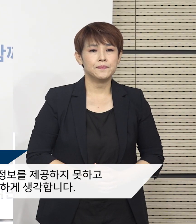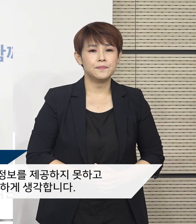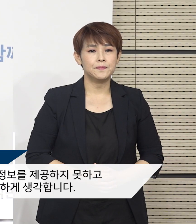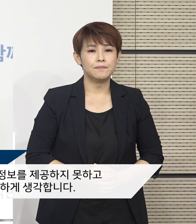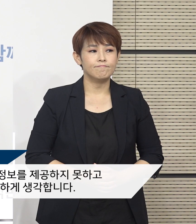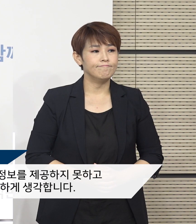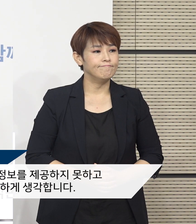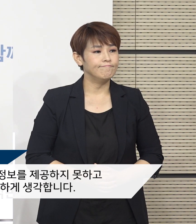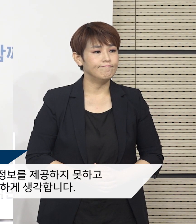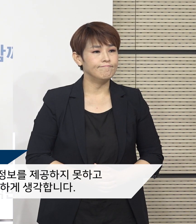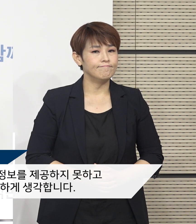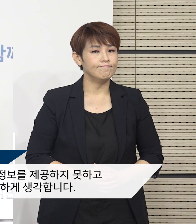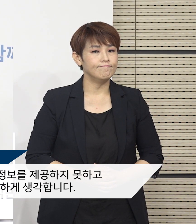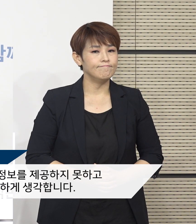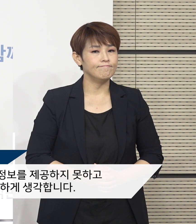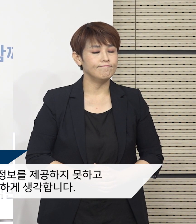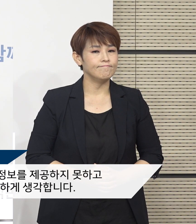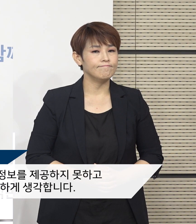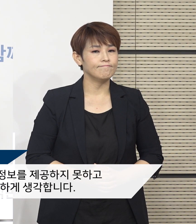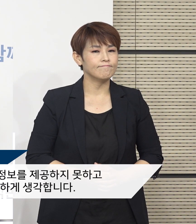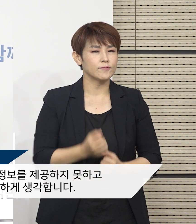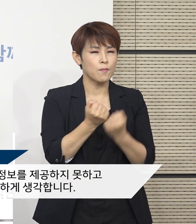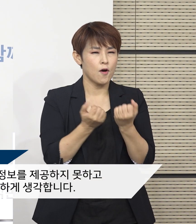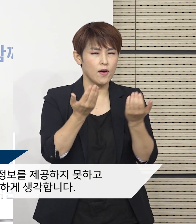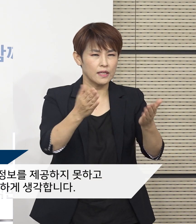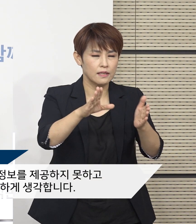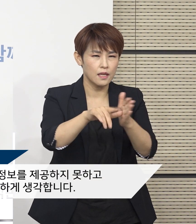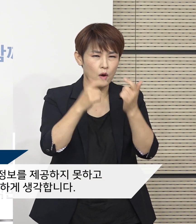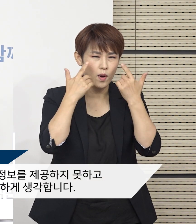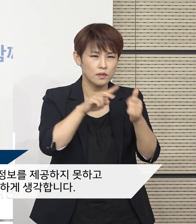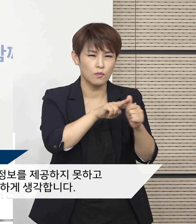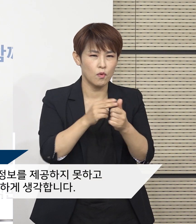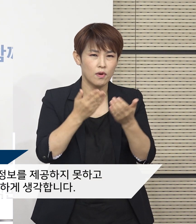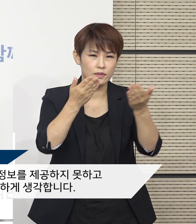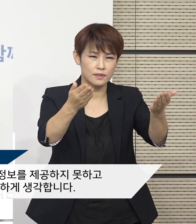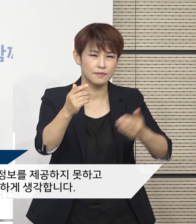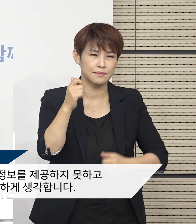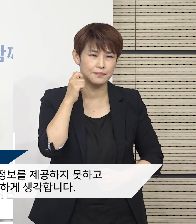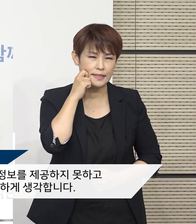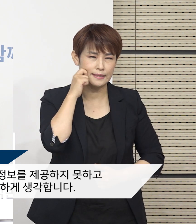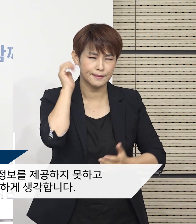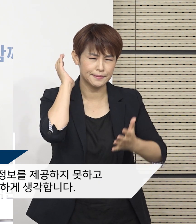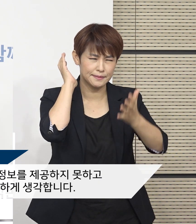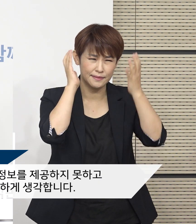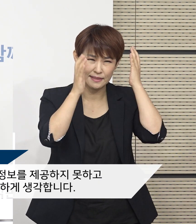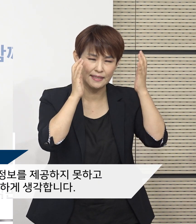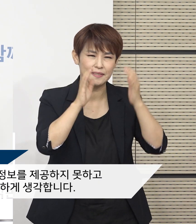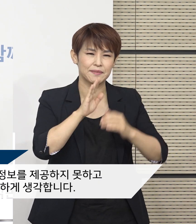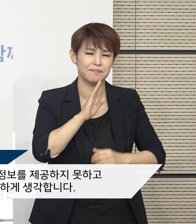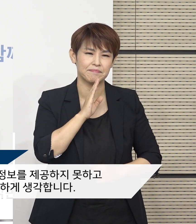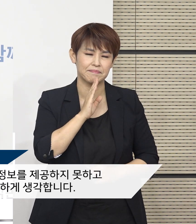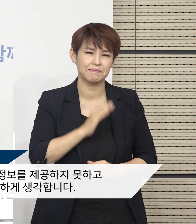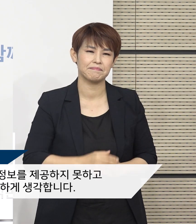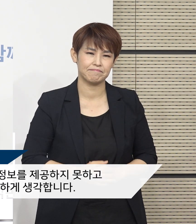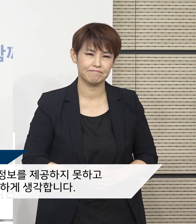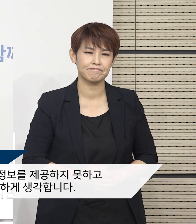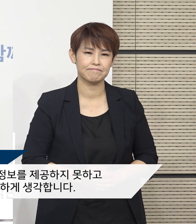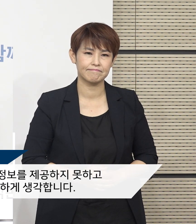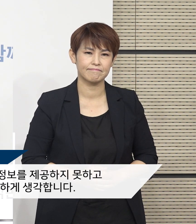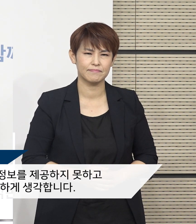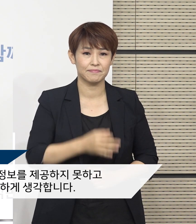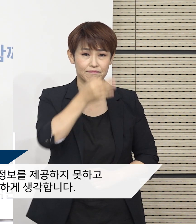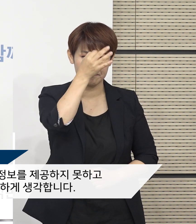저희가 예시를 제시하는 과정에서 정확한 정보를 제공하지 못하고 혼선을 좀 일으킨 점에